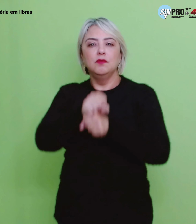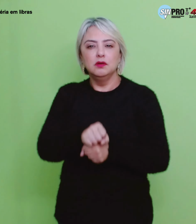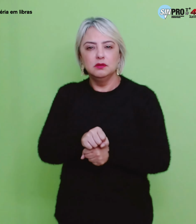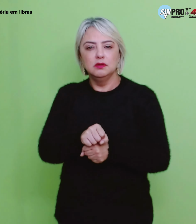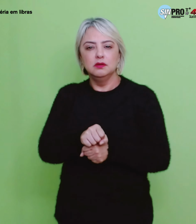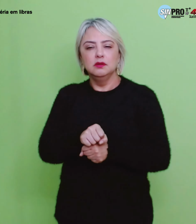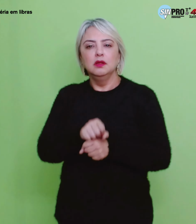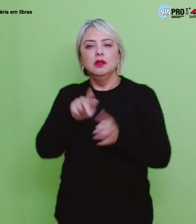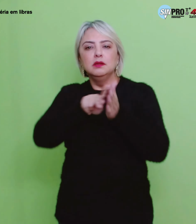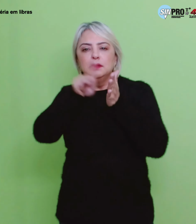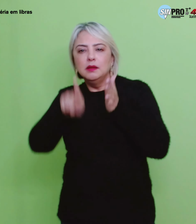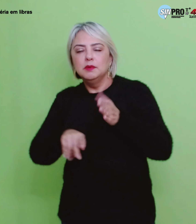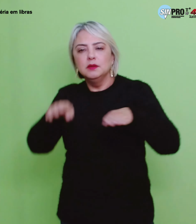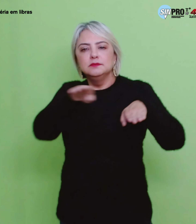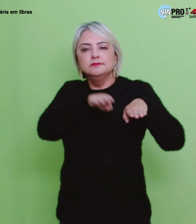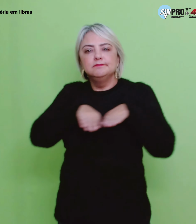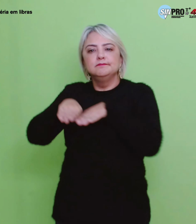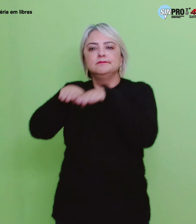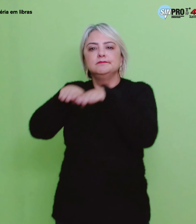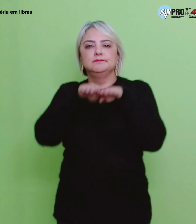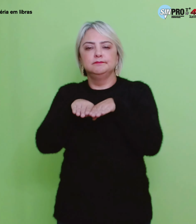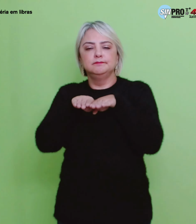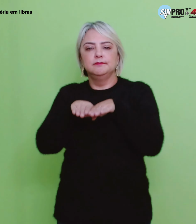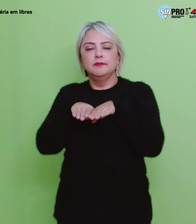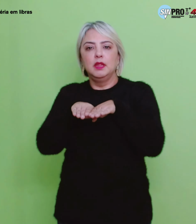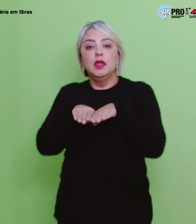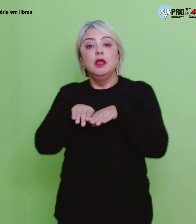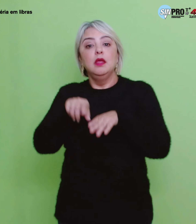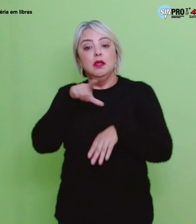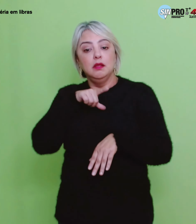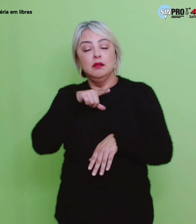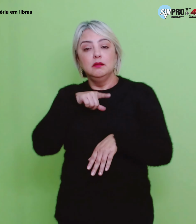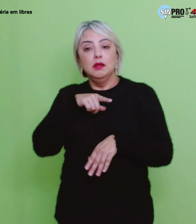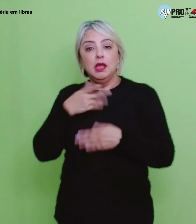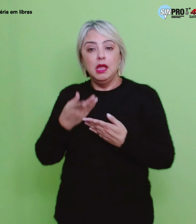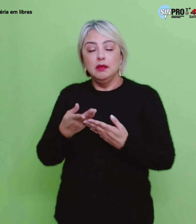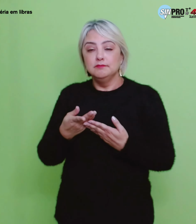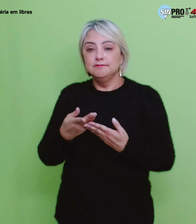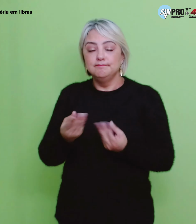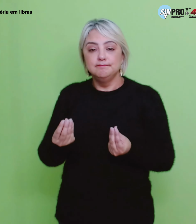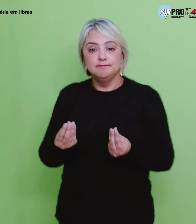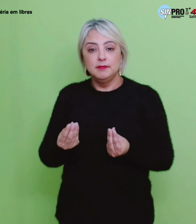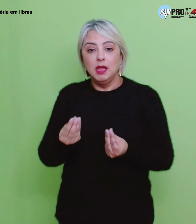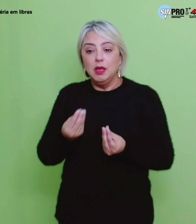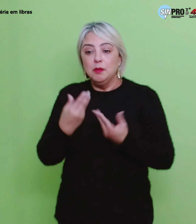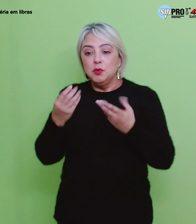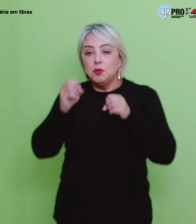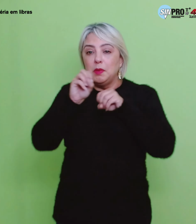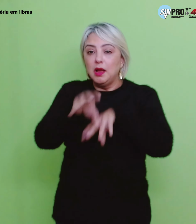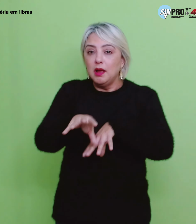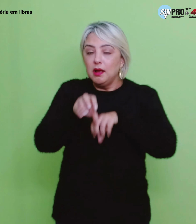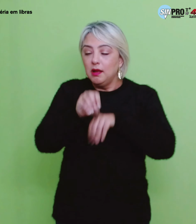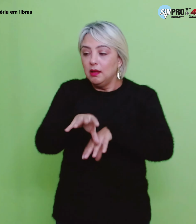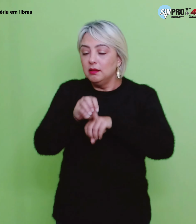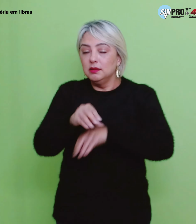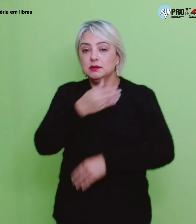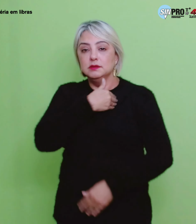o fortalecimento da própria democracia. Passam, inevitavelmente, por uma